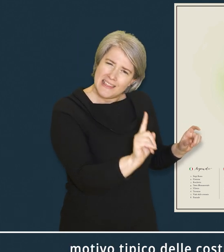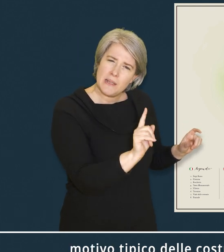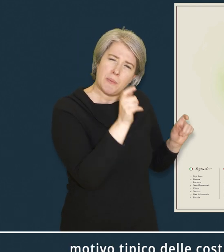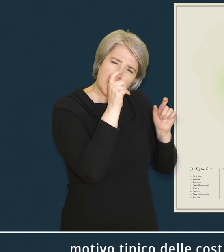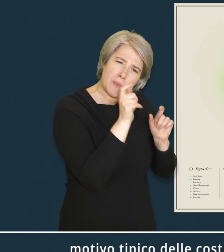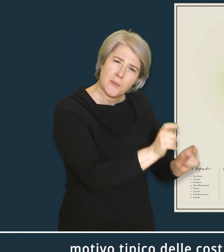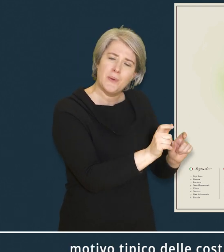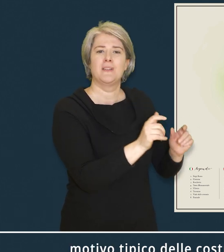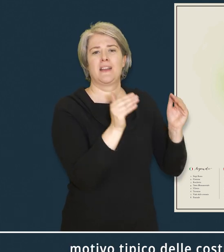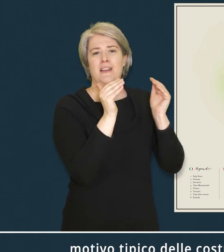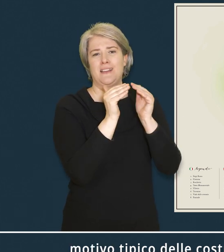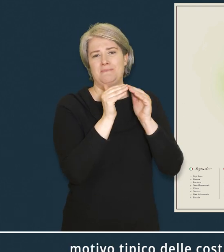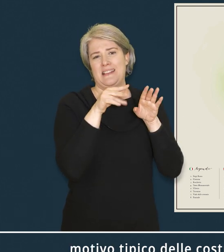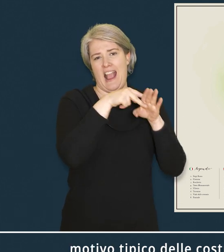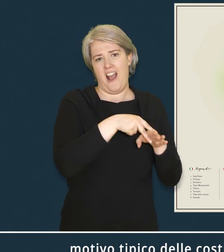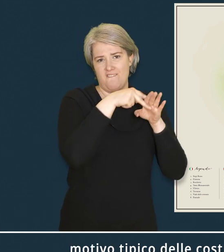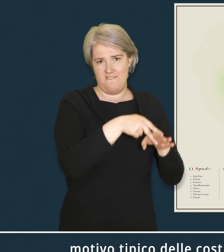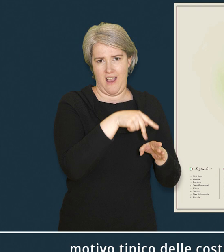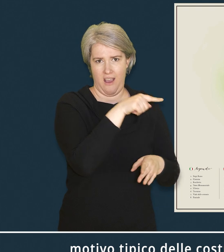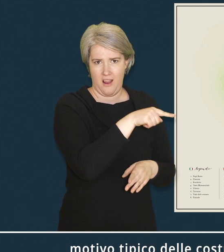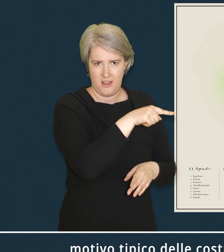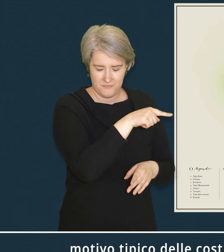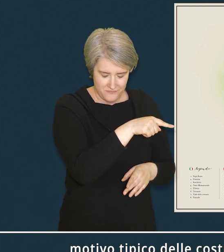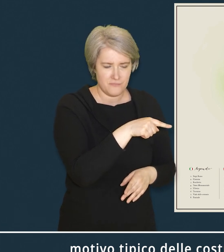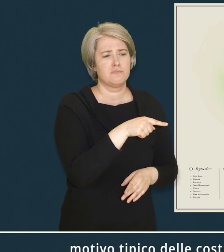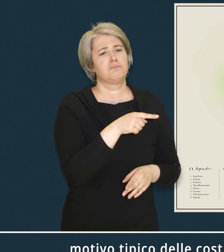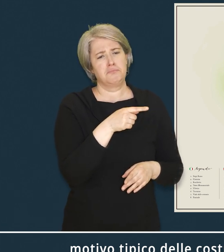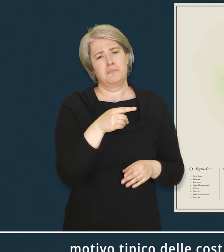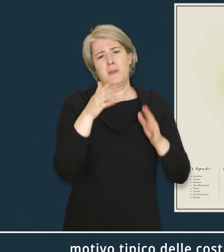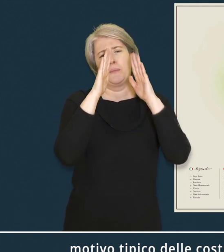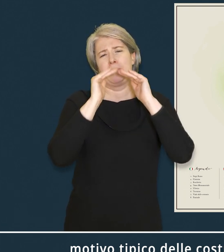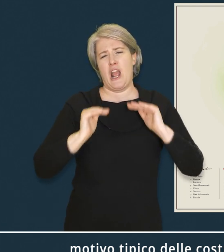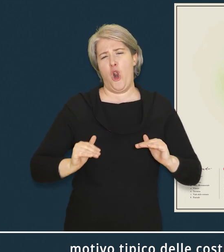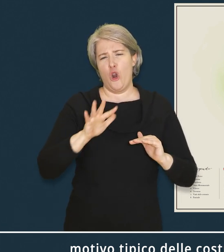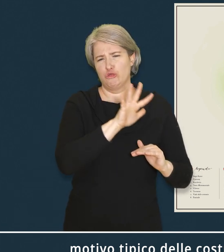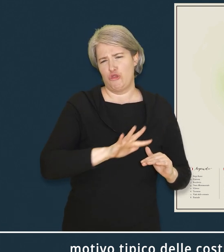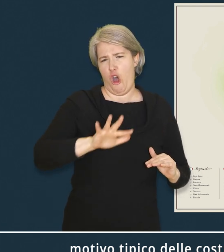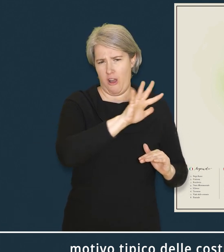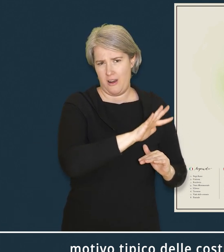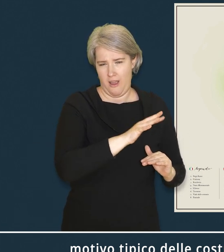delle costruzioni destinate ai cavalli, come si nota frequentemente nel Pinerolese.